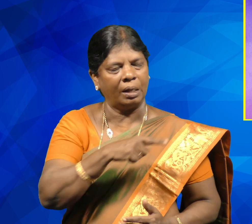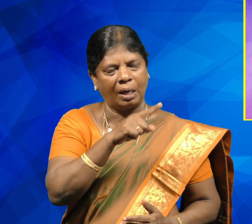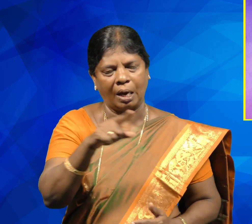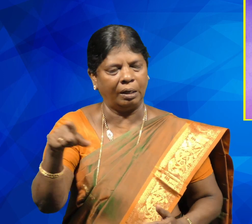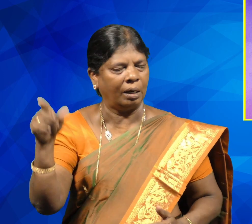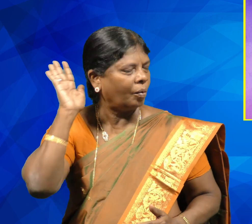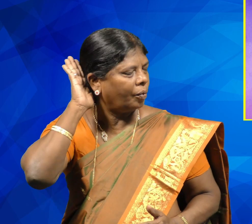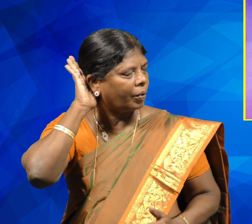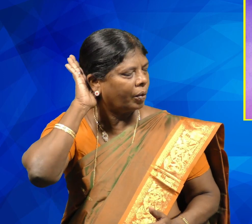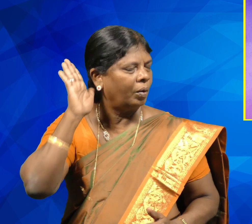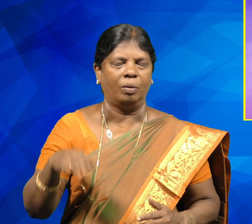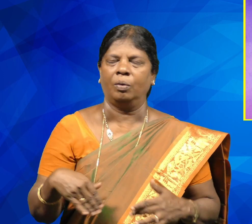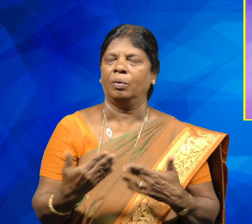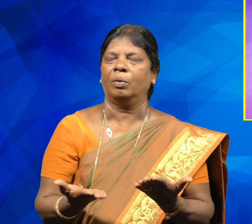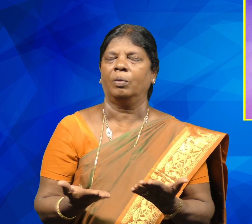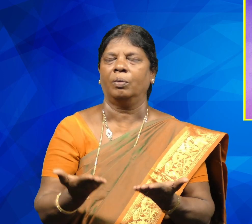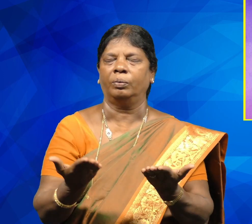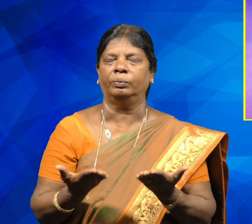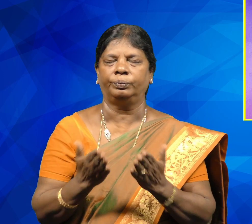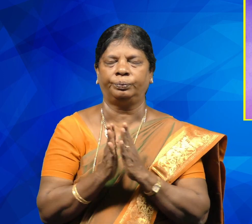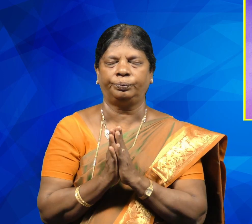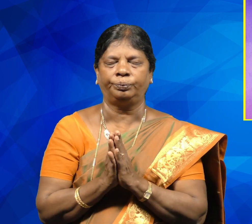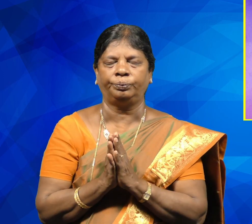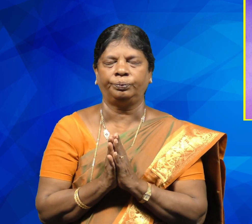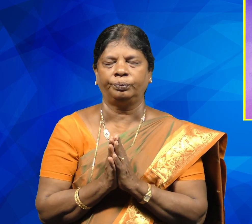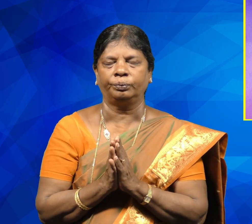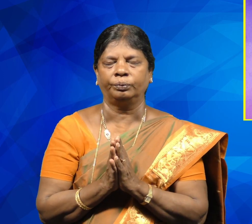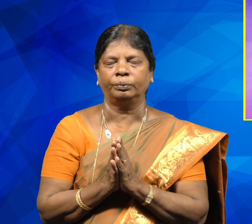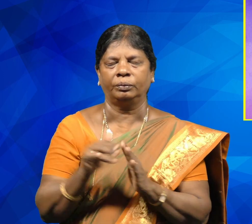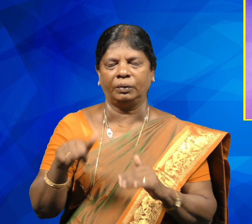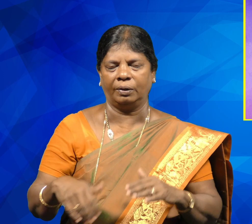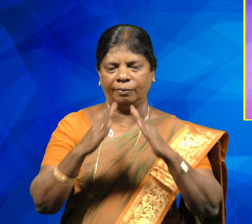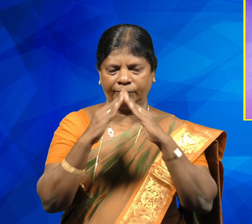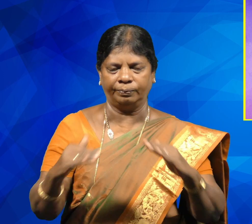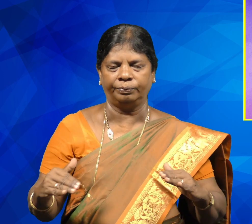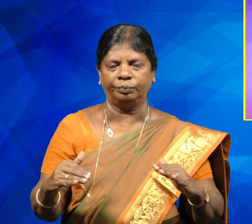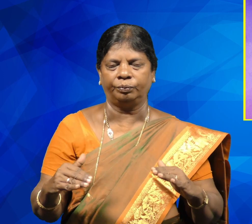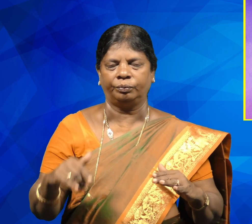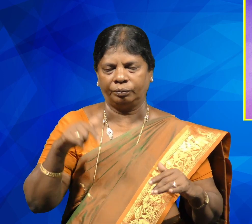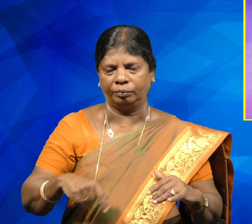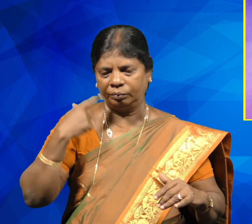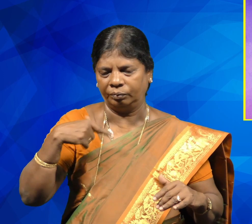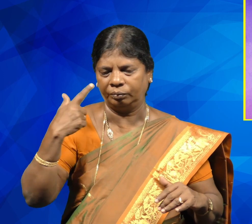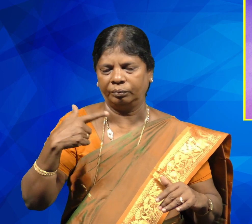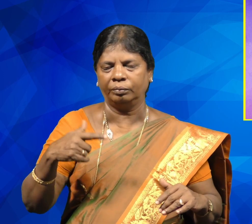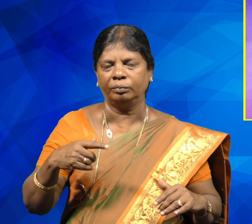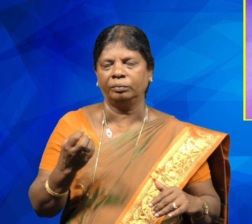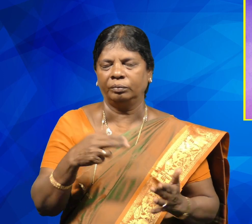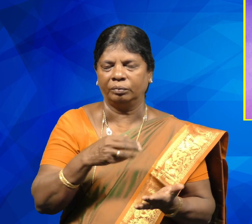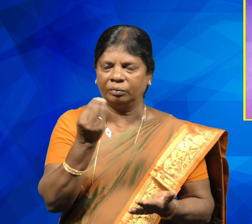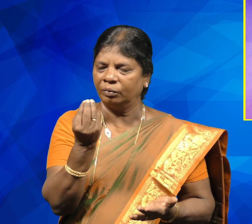சிந்தையும் இதை கேட்கிற ஒவ்வொருவருக்கும் நீர் கொடுக்க வேண்டுமென்று வேண்டுகிறோம். இந்த வீடு,